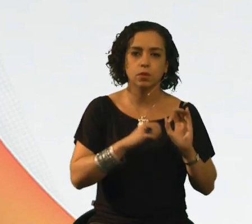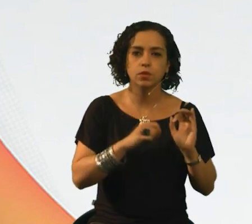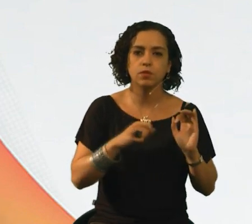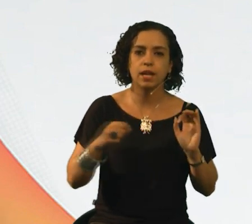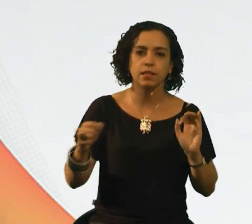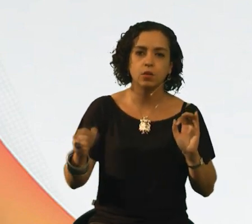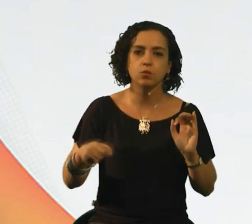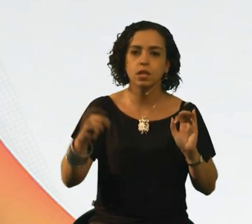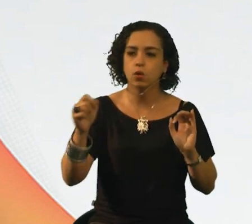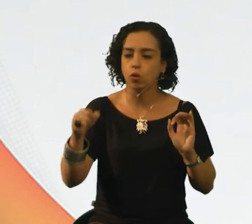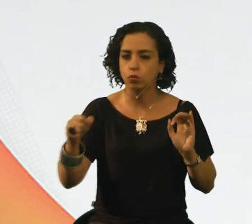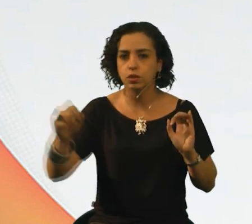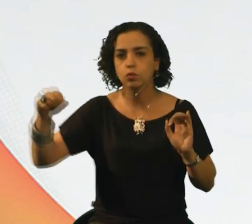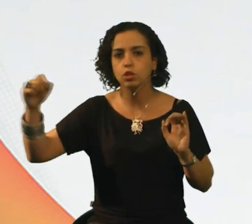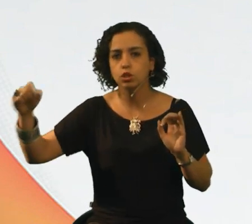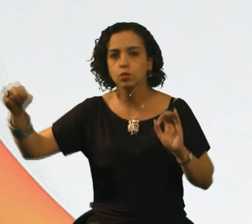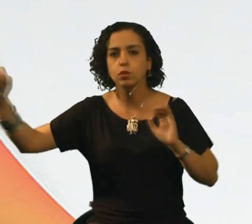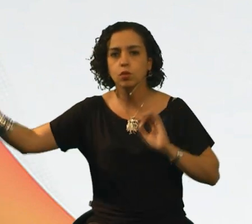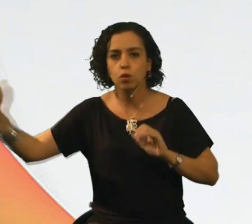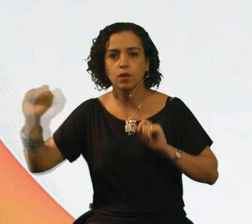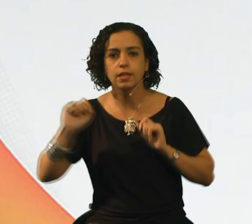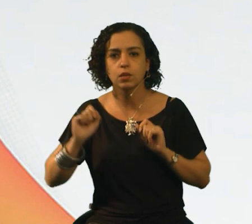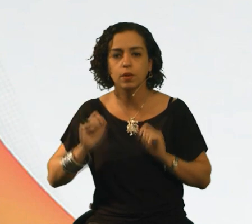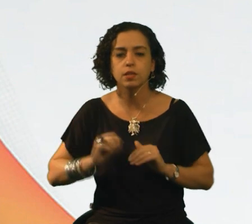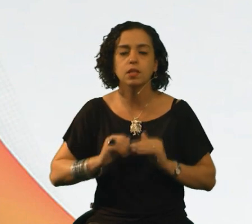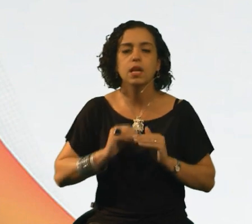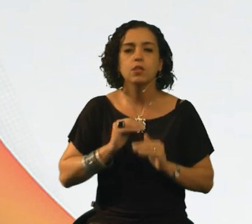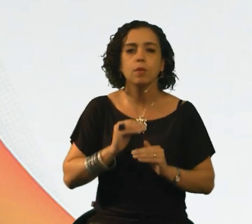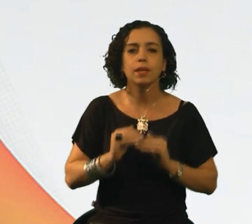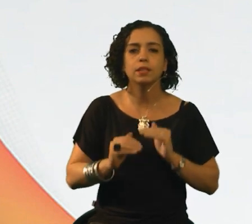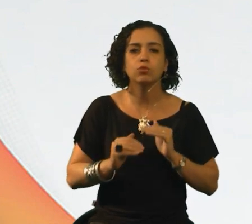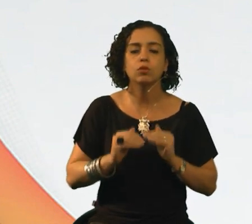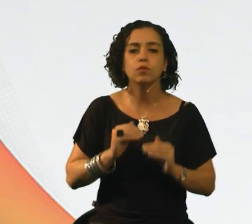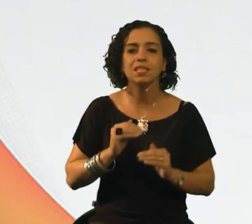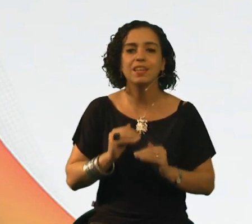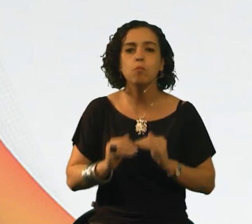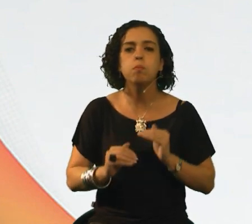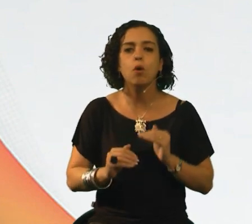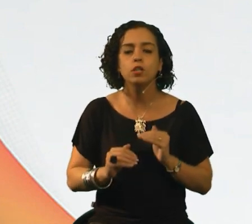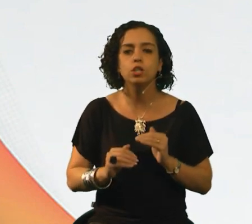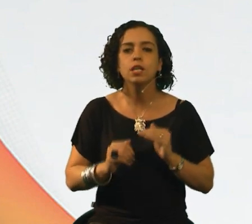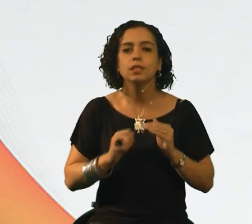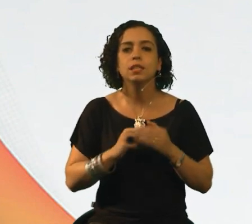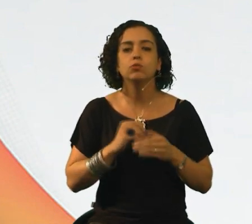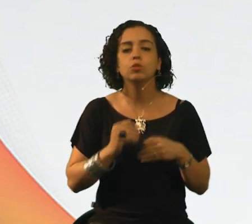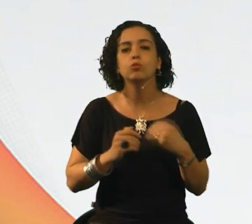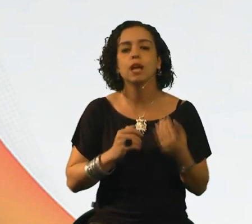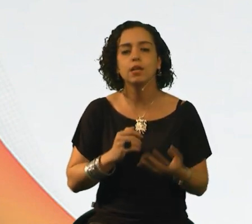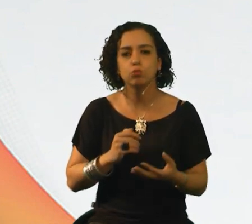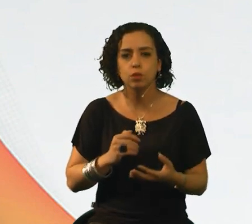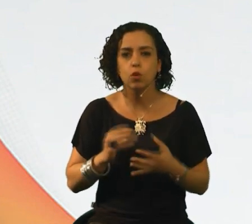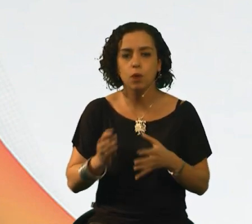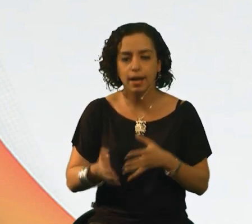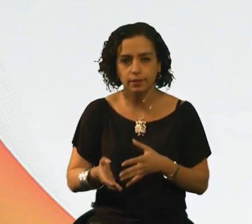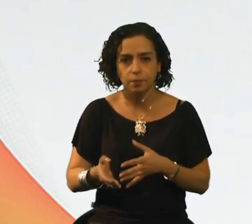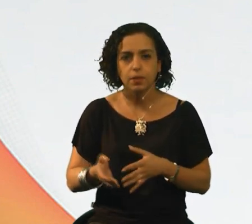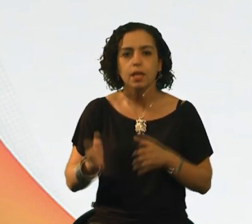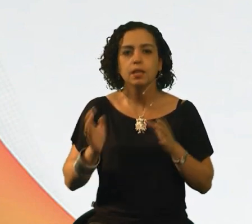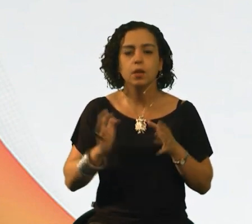Então eu escrevo casa com Z, coloco vírgula, digo e coloco casa com S. Isso é para texto que você não pode ter nenhum tipo de rasura com a ata. Não